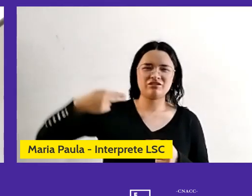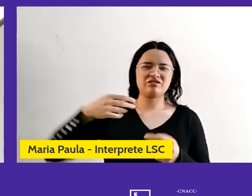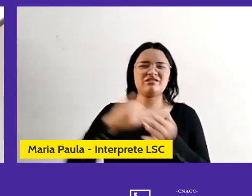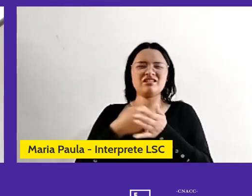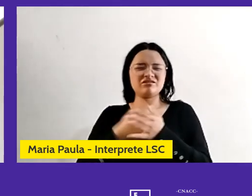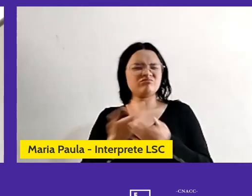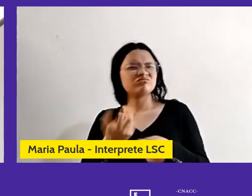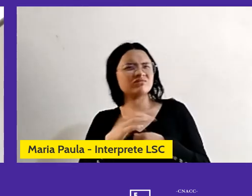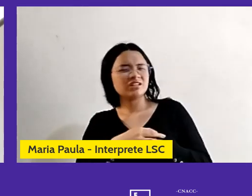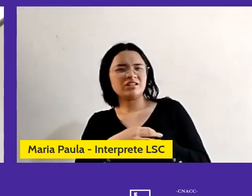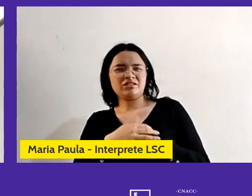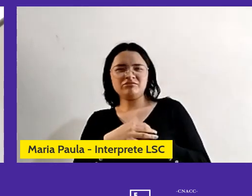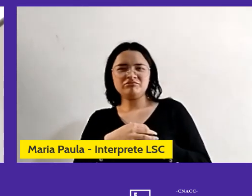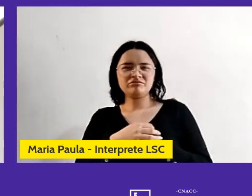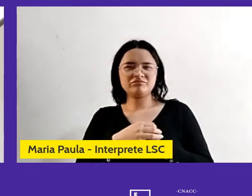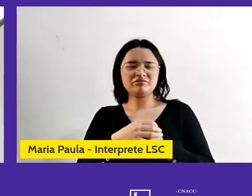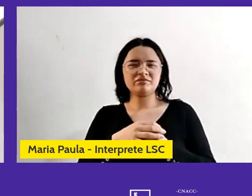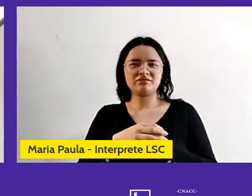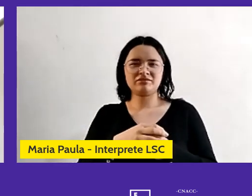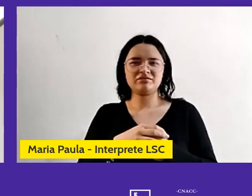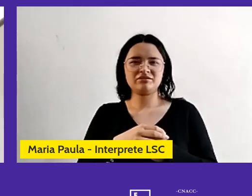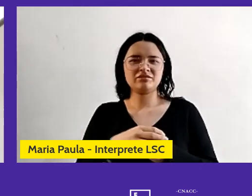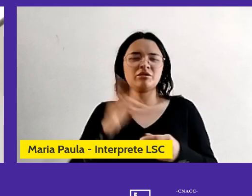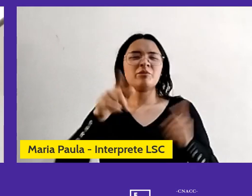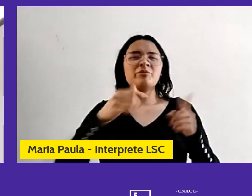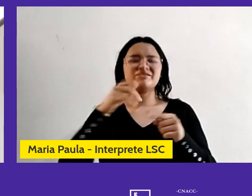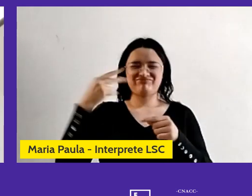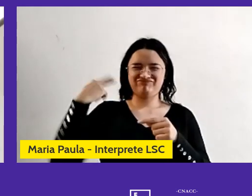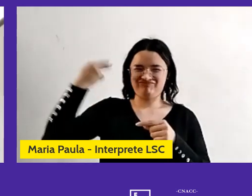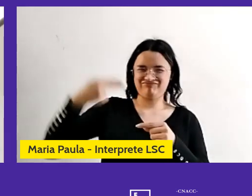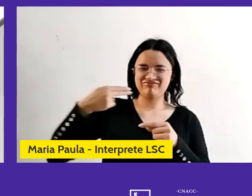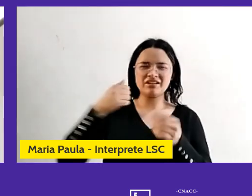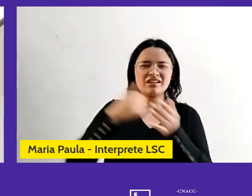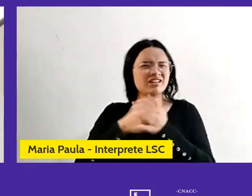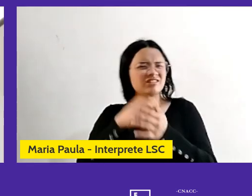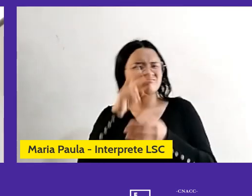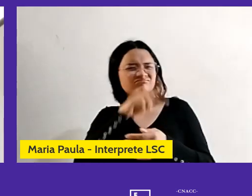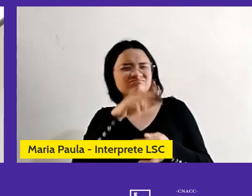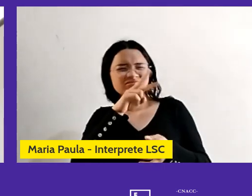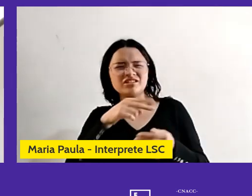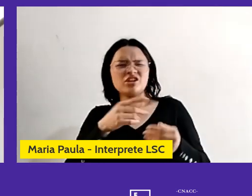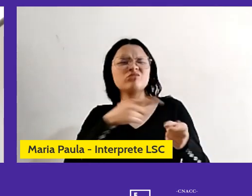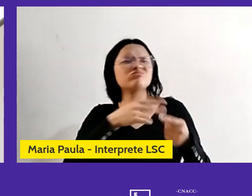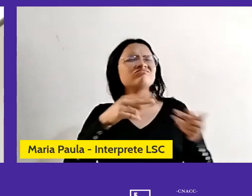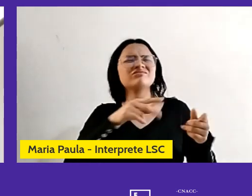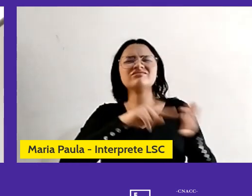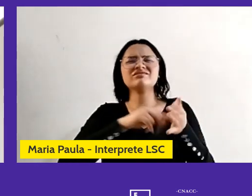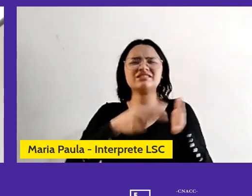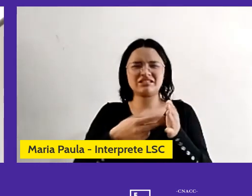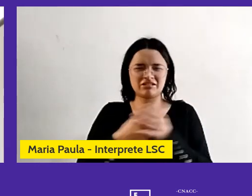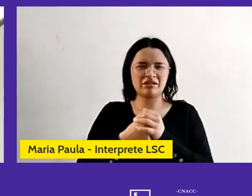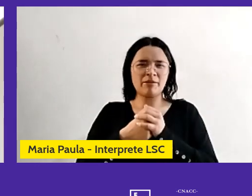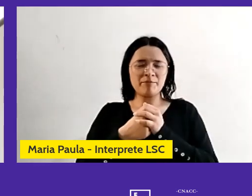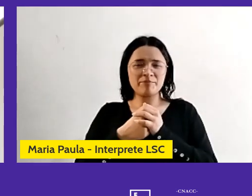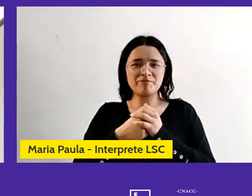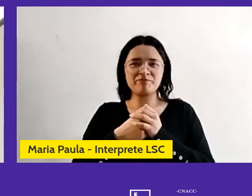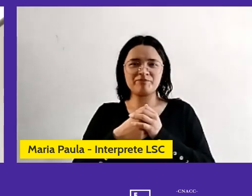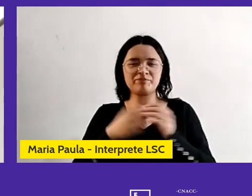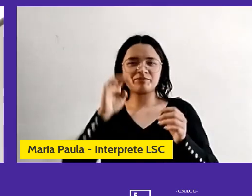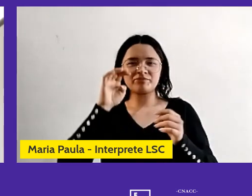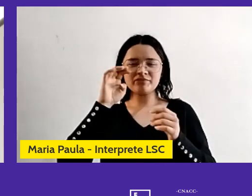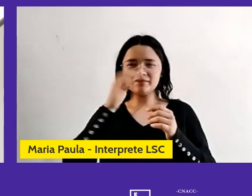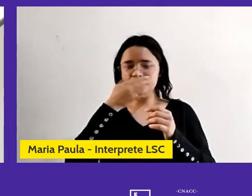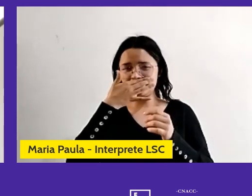de linkear un poco el interés que tiene la audiencia a la hora de ver contenidos. Al tener relación permanente